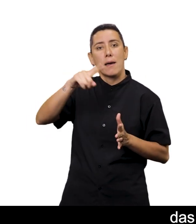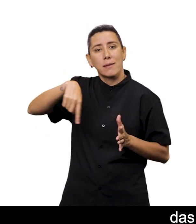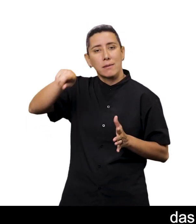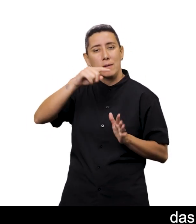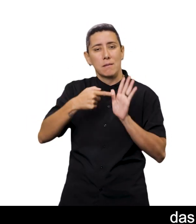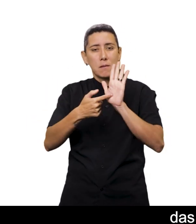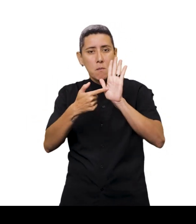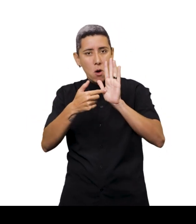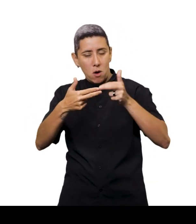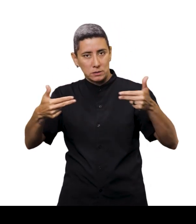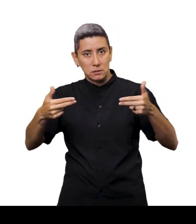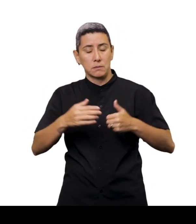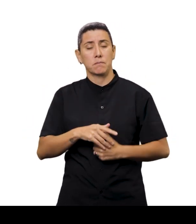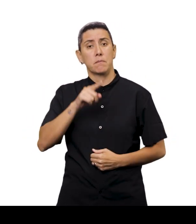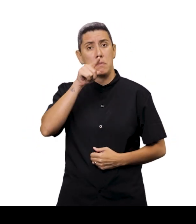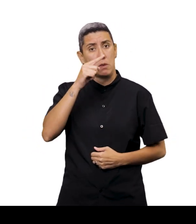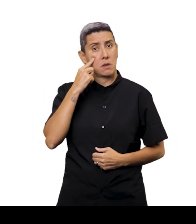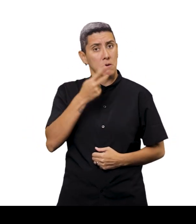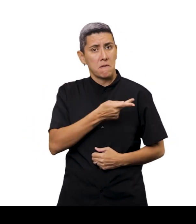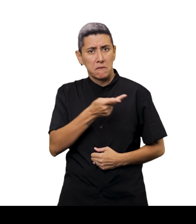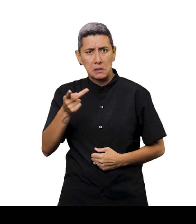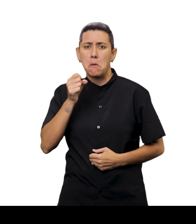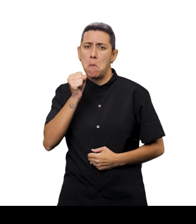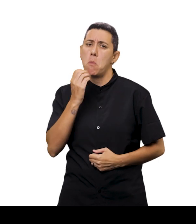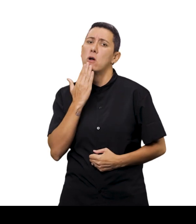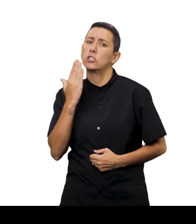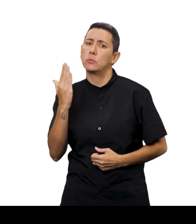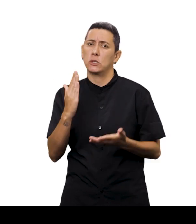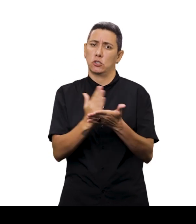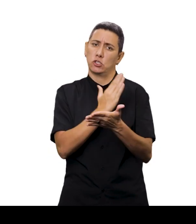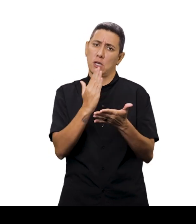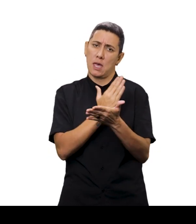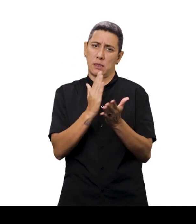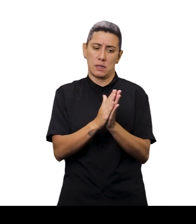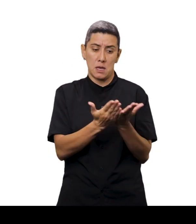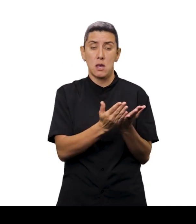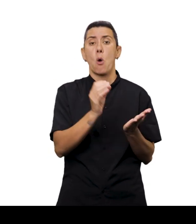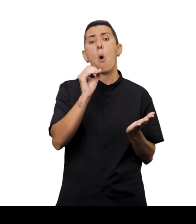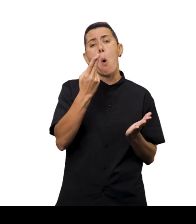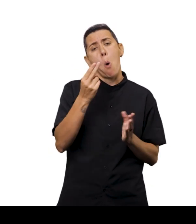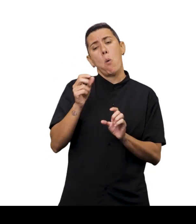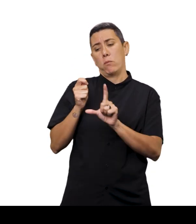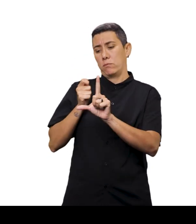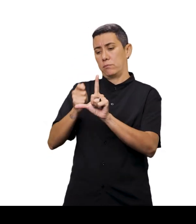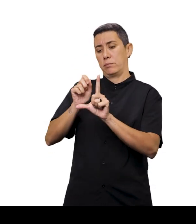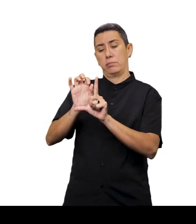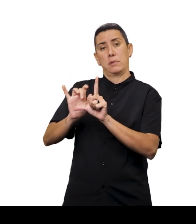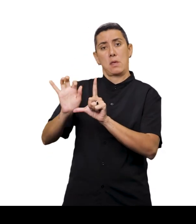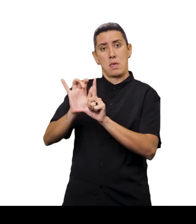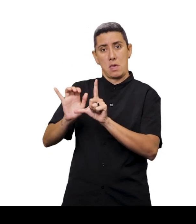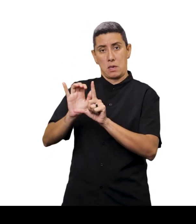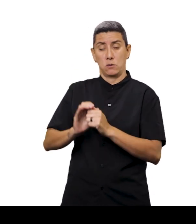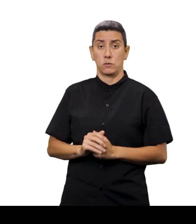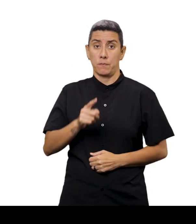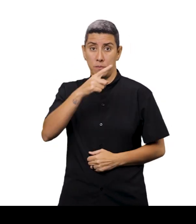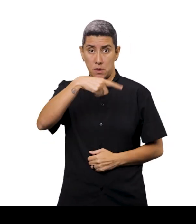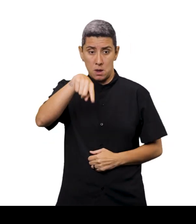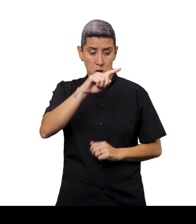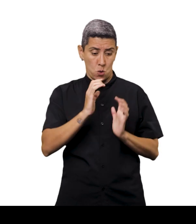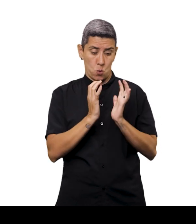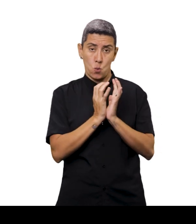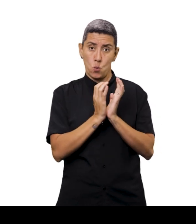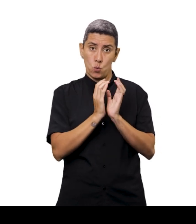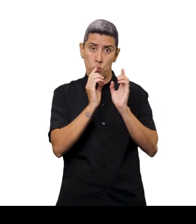na exposição. Esse material pode ser utilizado pelo visitante durante a visita ou ser acessado por